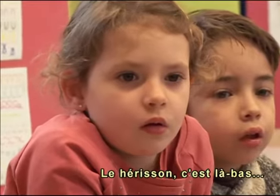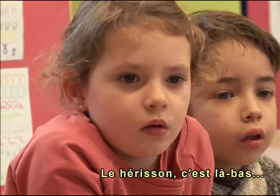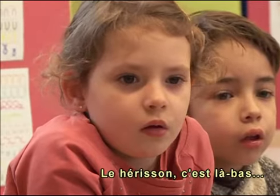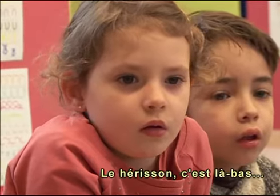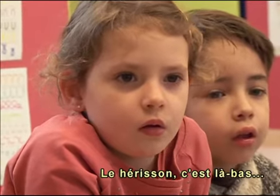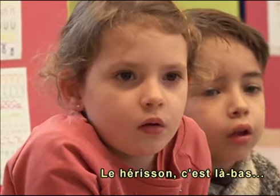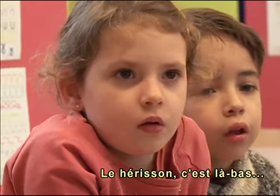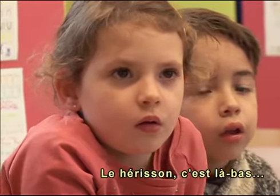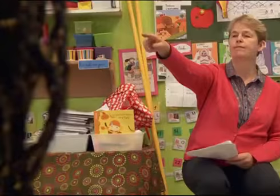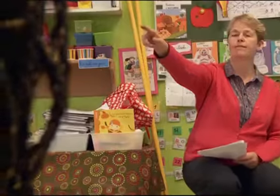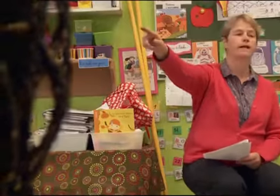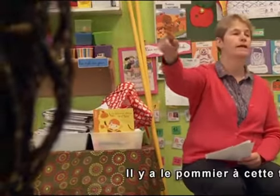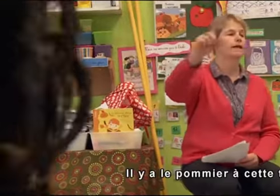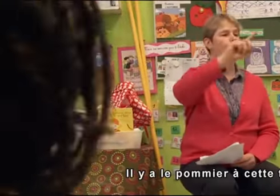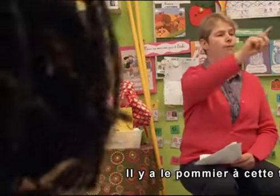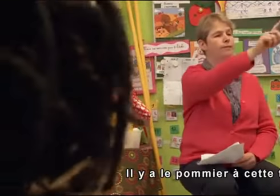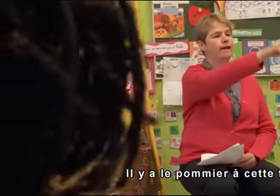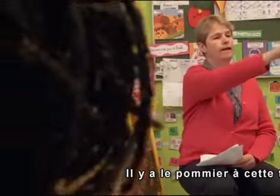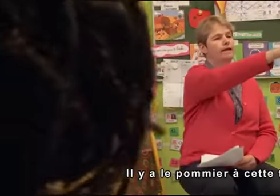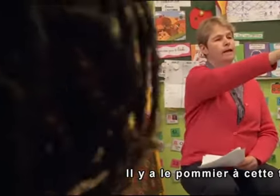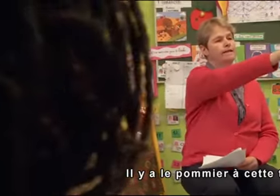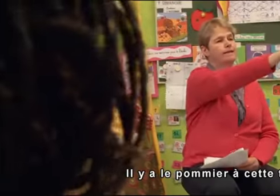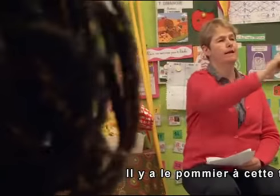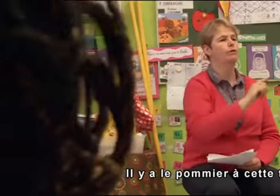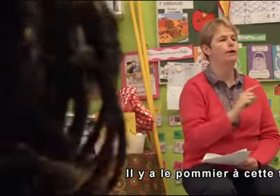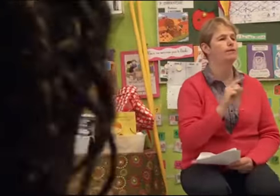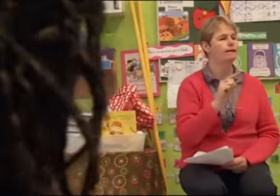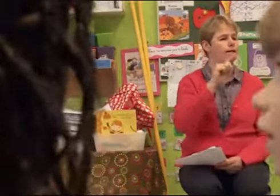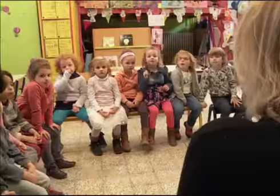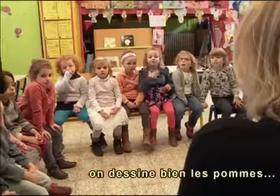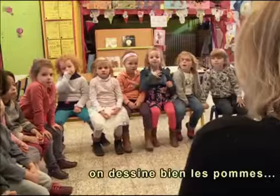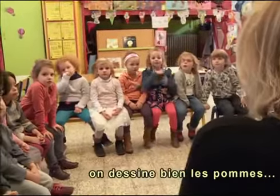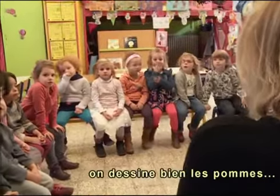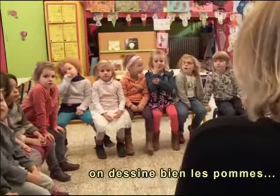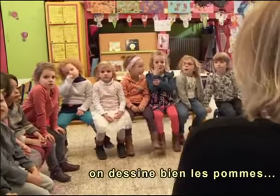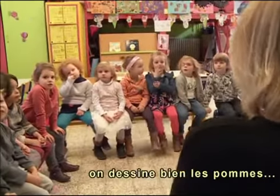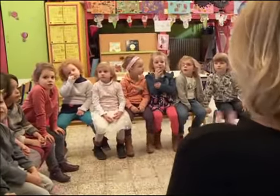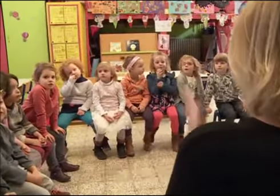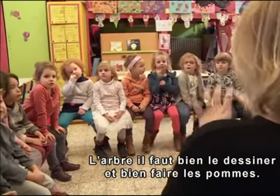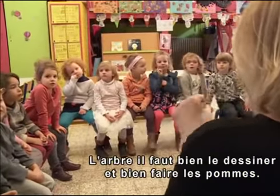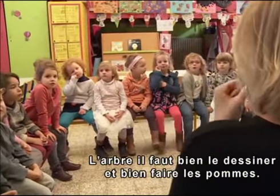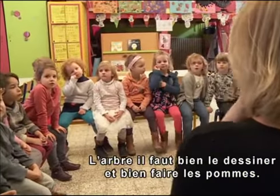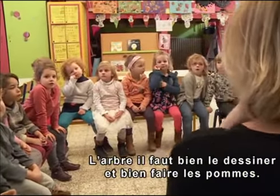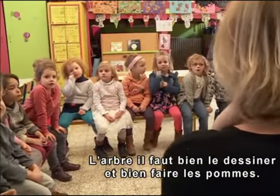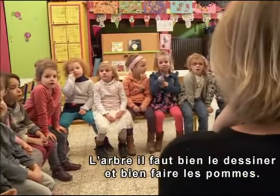Donc, le hérisson, c'est là-bas. Il y a le pommier à cette table-là. On dessine bien les pommes.